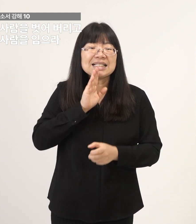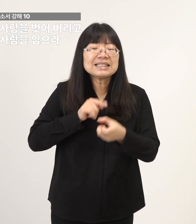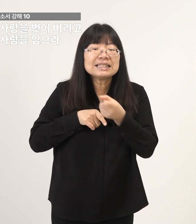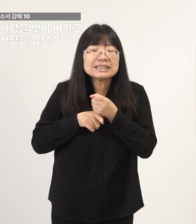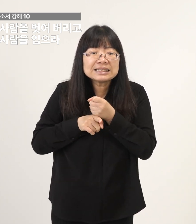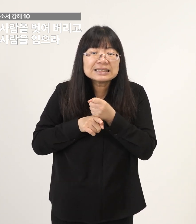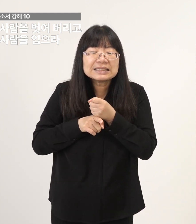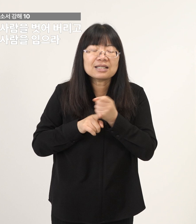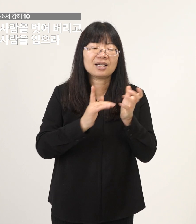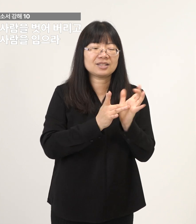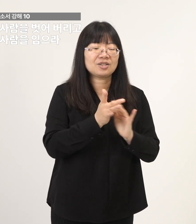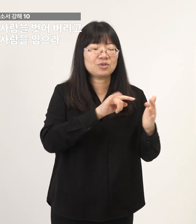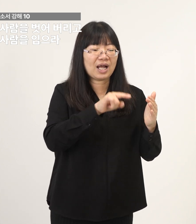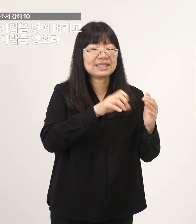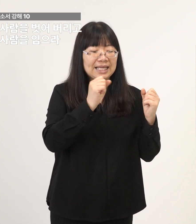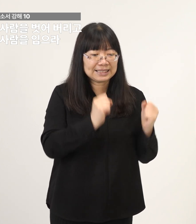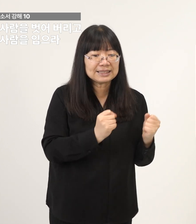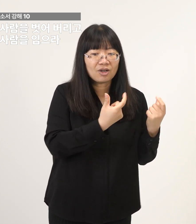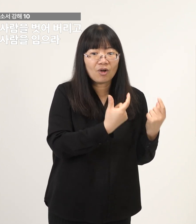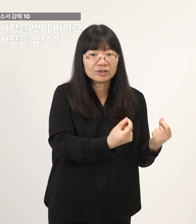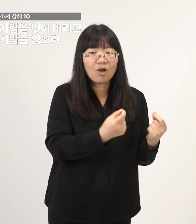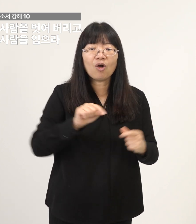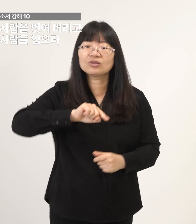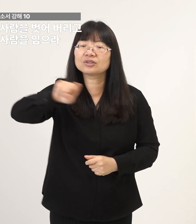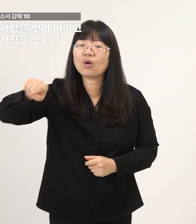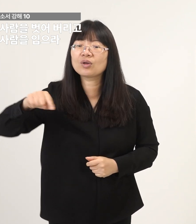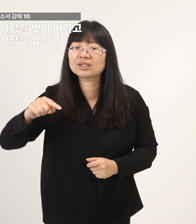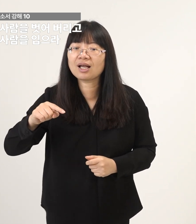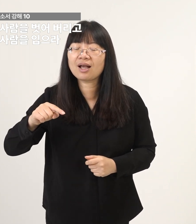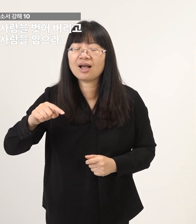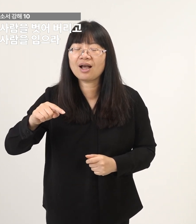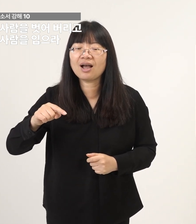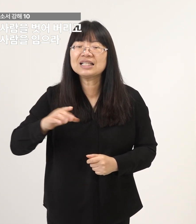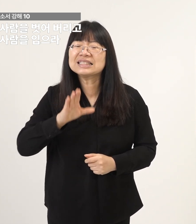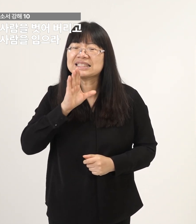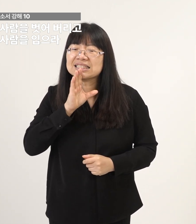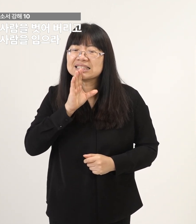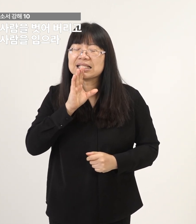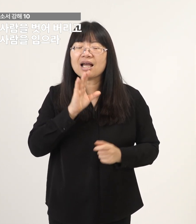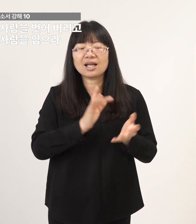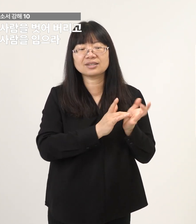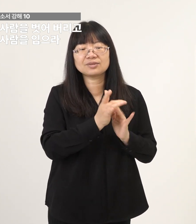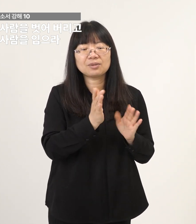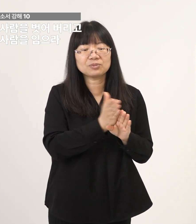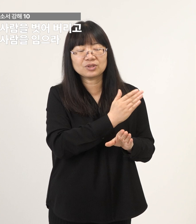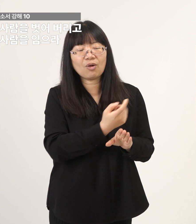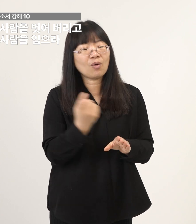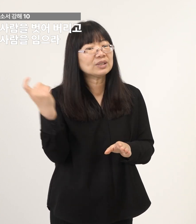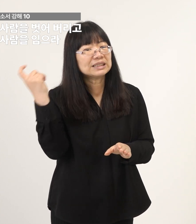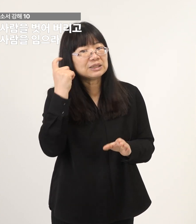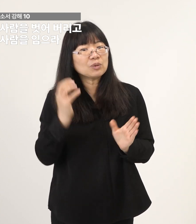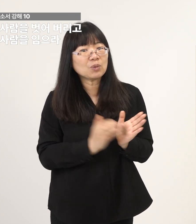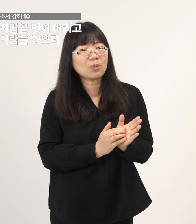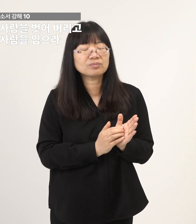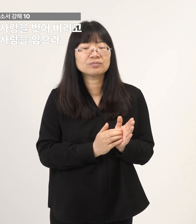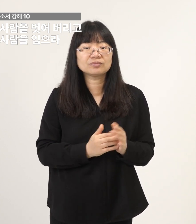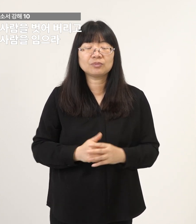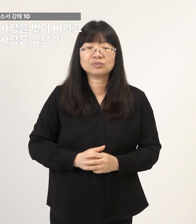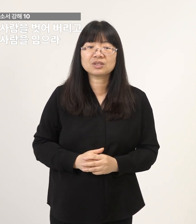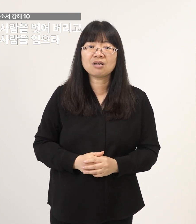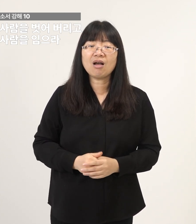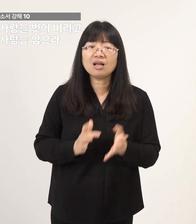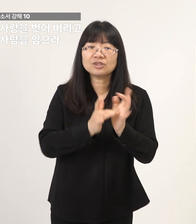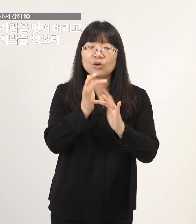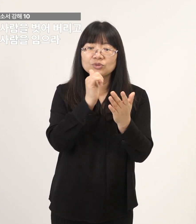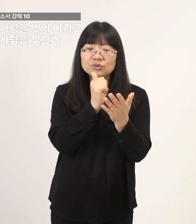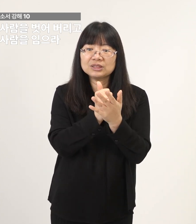진리가 예수 안에 있는 것 같이 너희가 참으로 그에게서 듣고 그랬어요. 예수님에게 직접 들은 것처럼